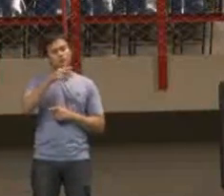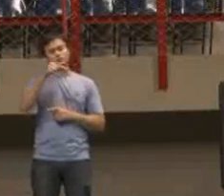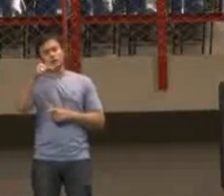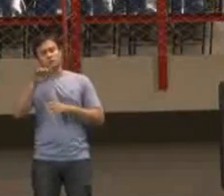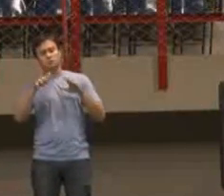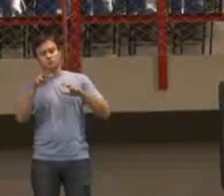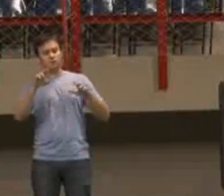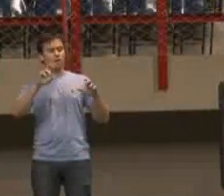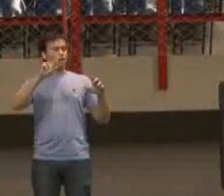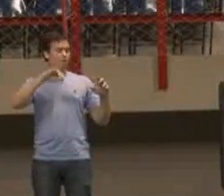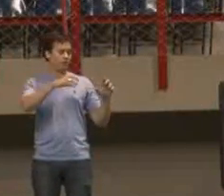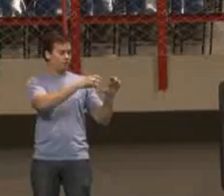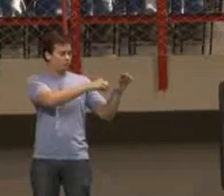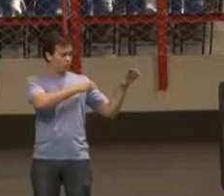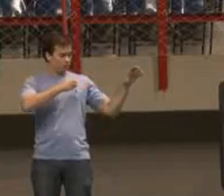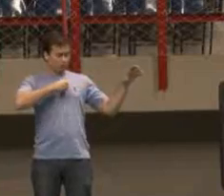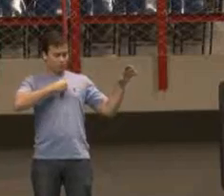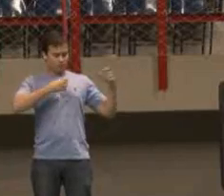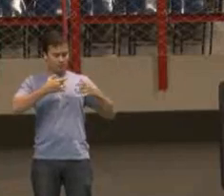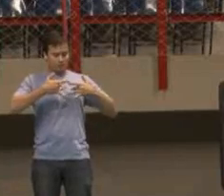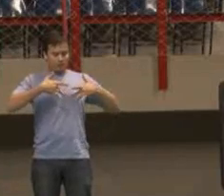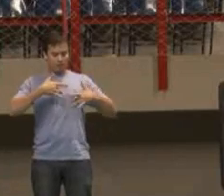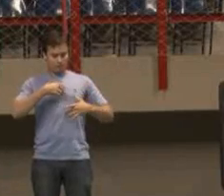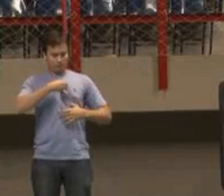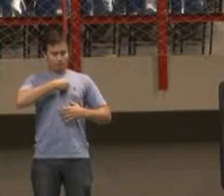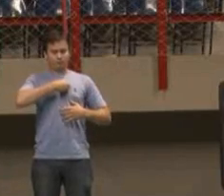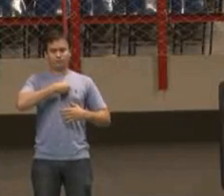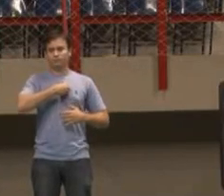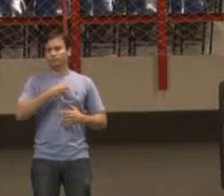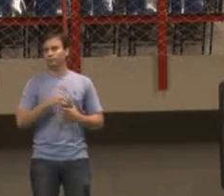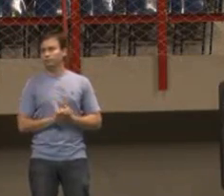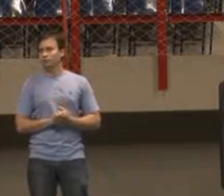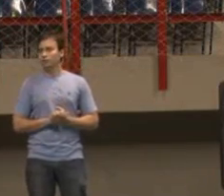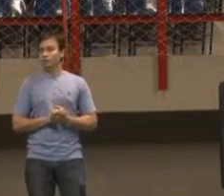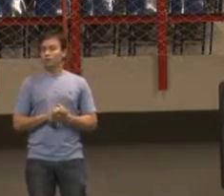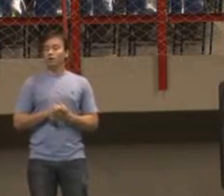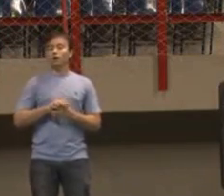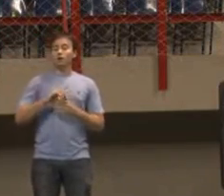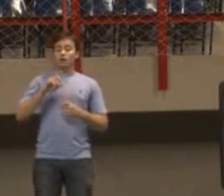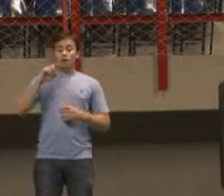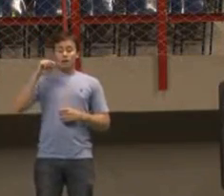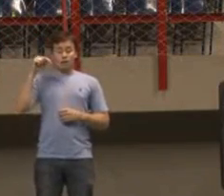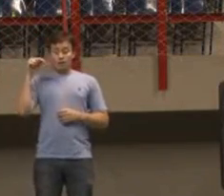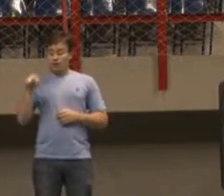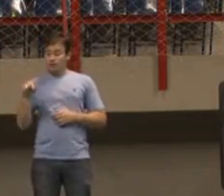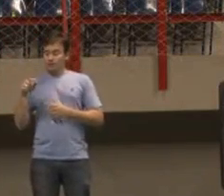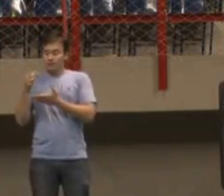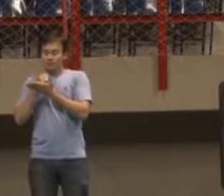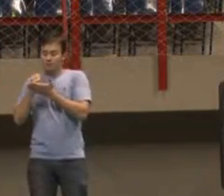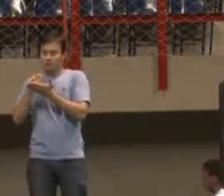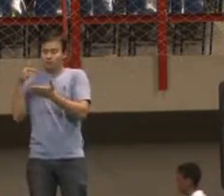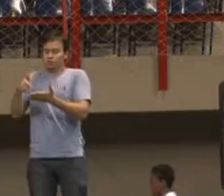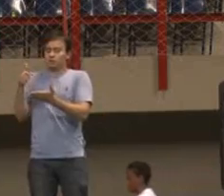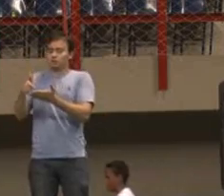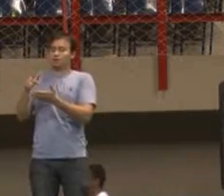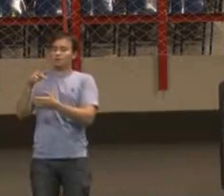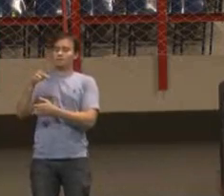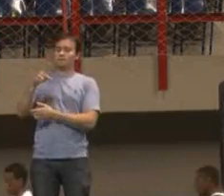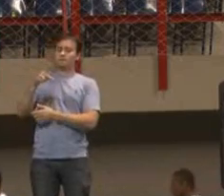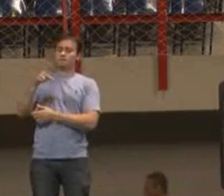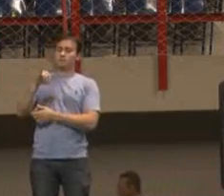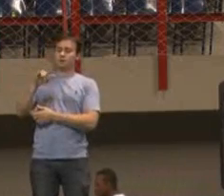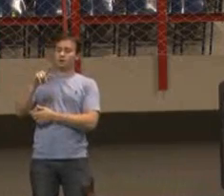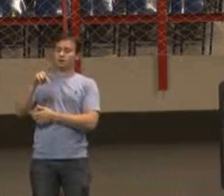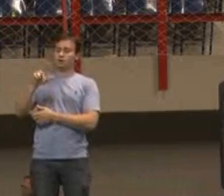ocorre a anidação. O que é anidação? É quando fica preso. O medicamento conhecido como pílula do dia seguinte